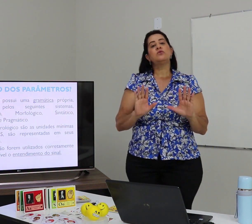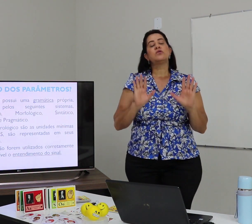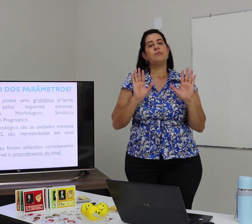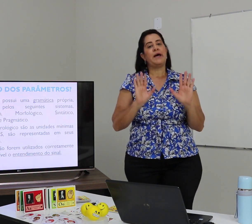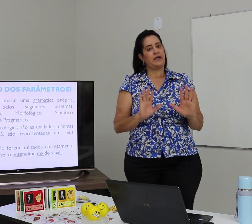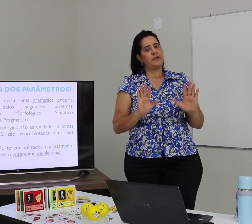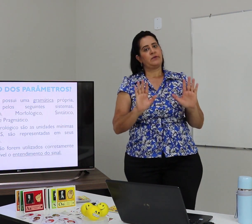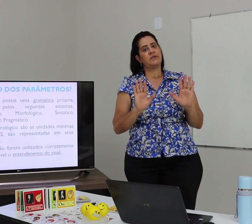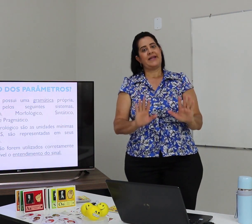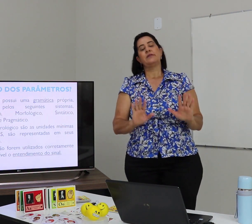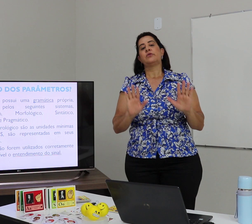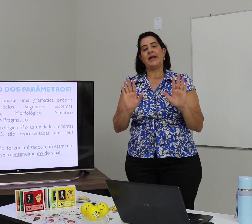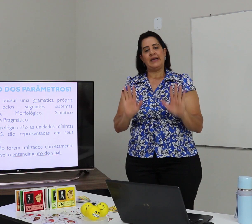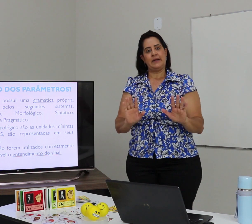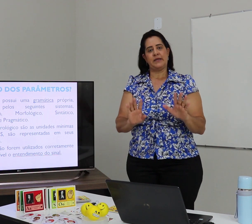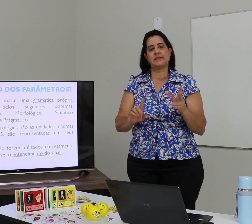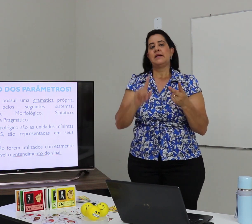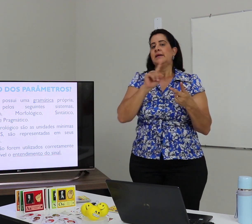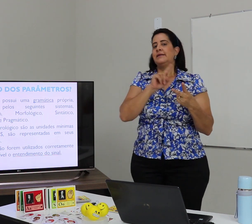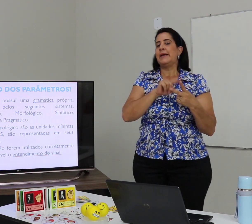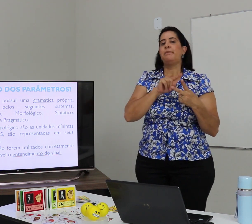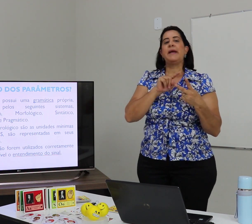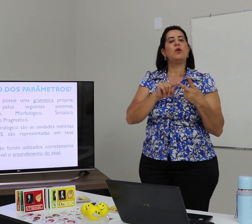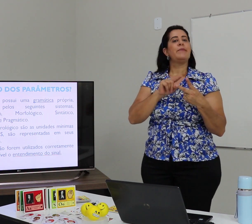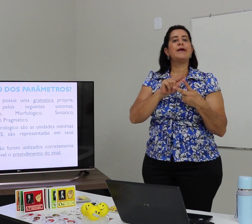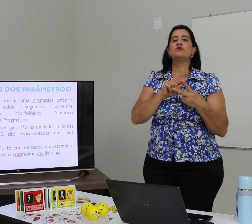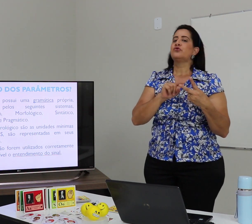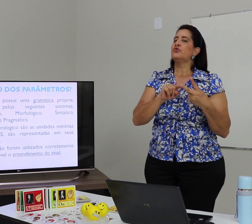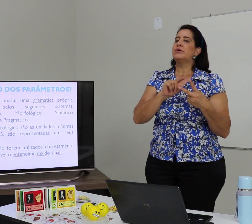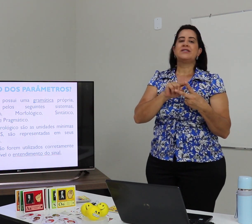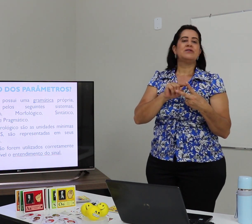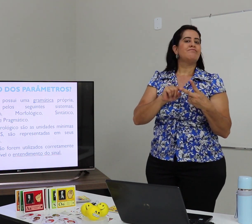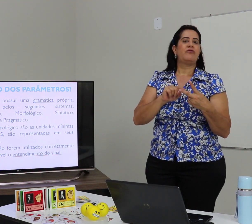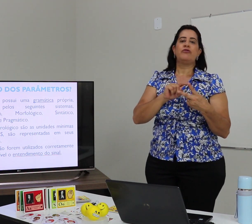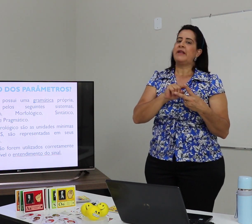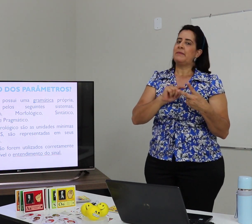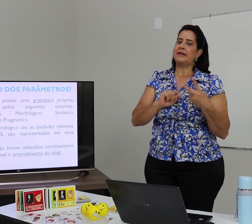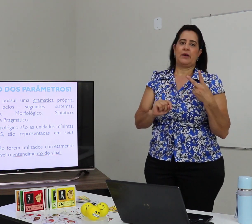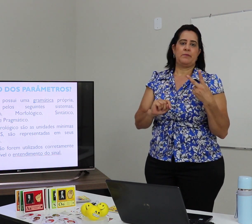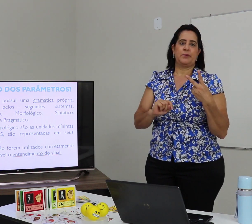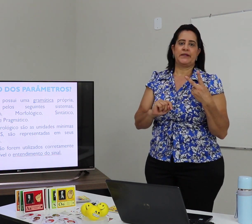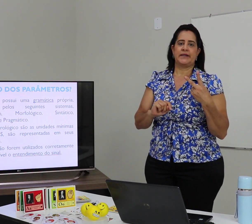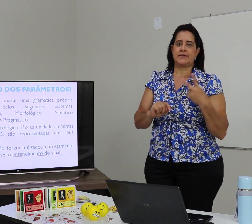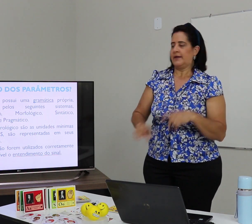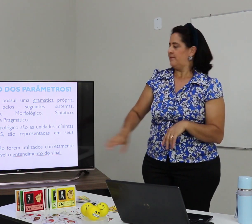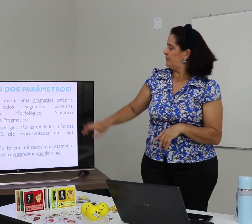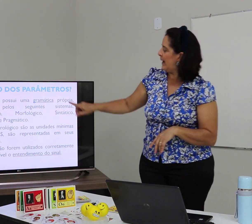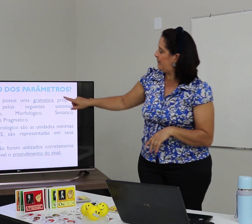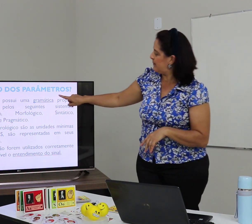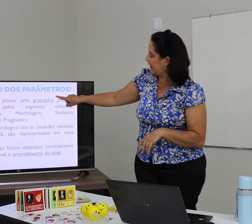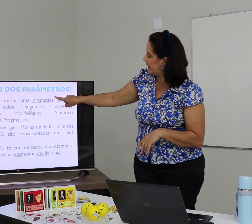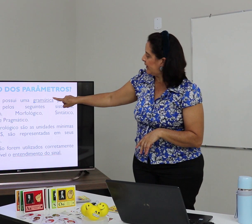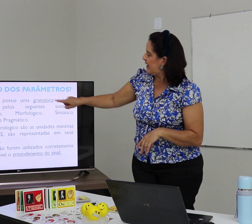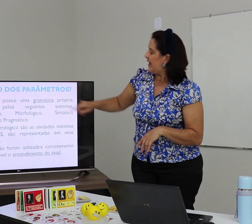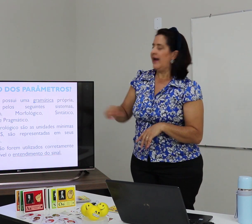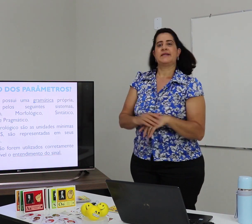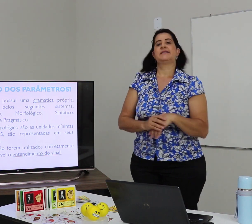dos parâmetros dentro da Libras tem pelo menos duas de fundamental importância. A primeira é a questão